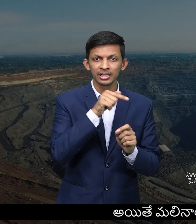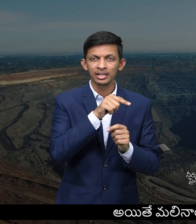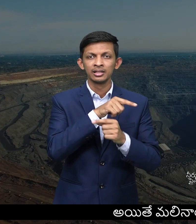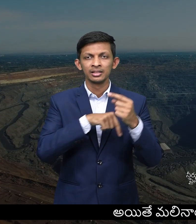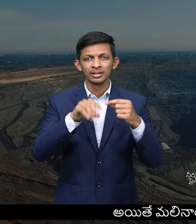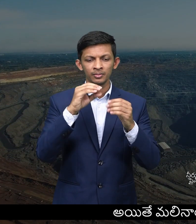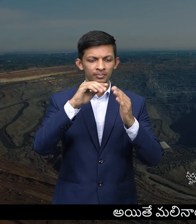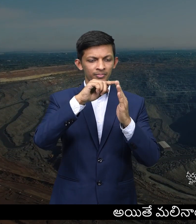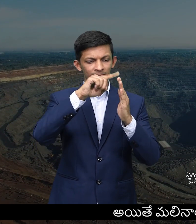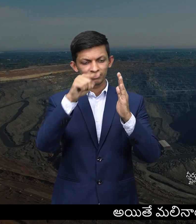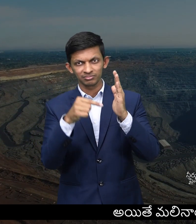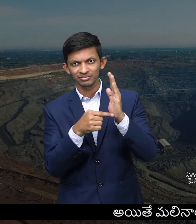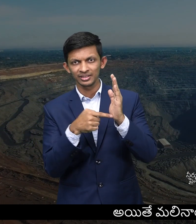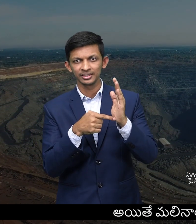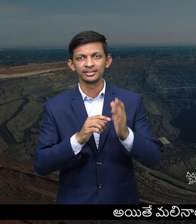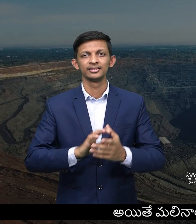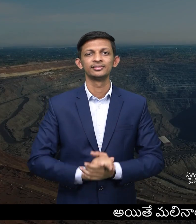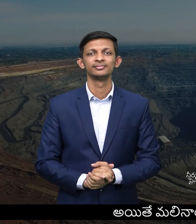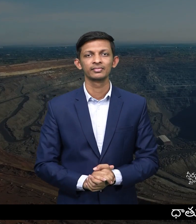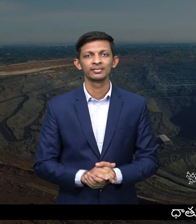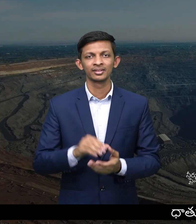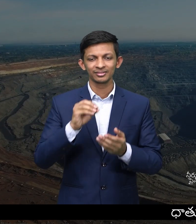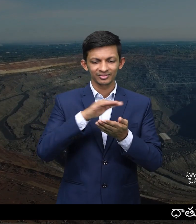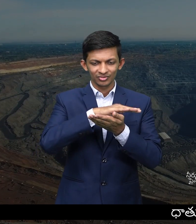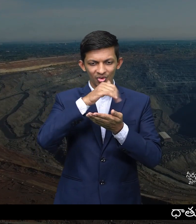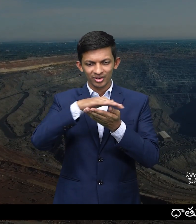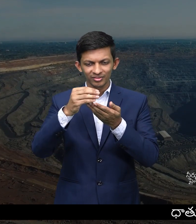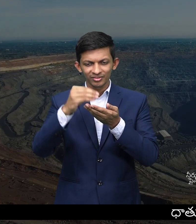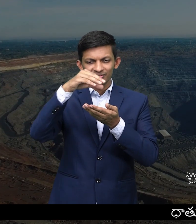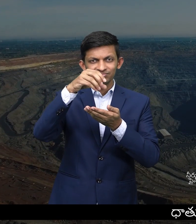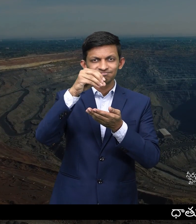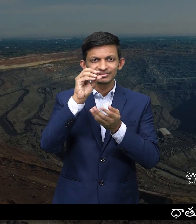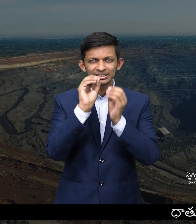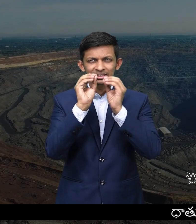మలినాలు దిగువన స్థిరపడతాయి. ధాతువు రేణువులను